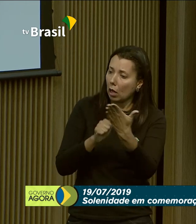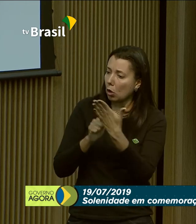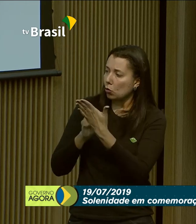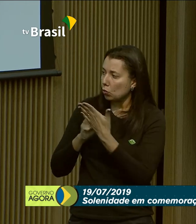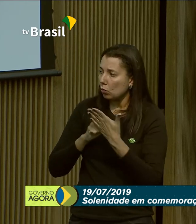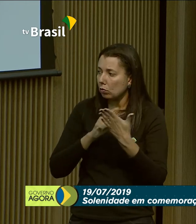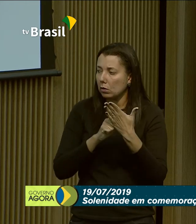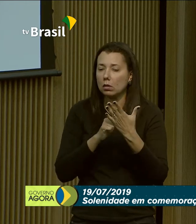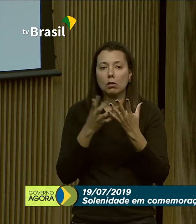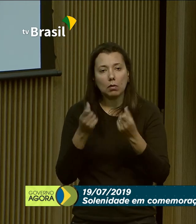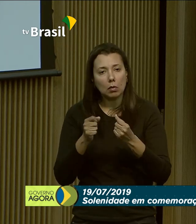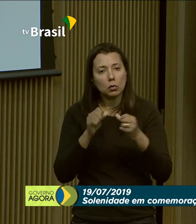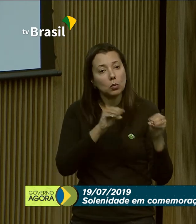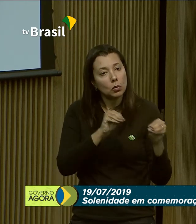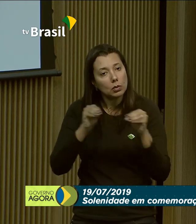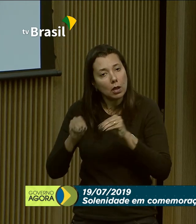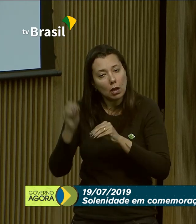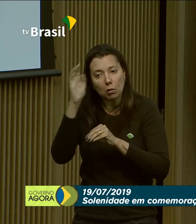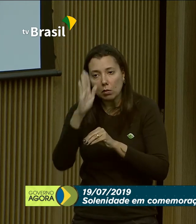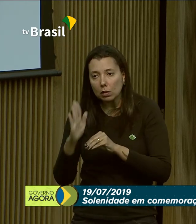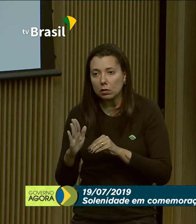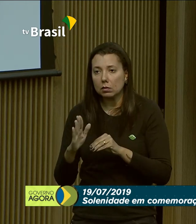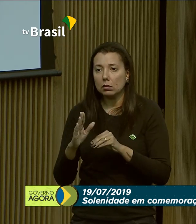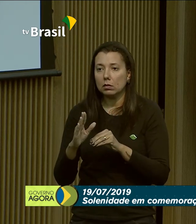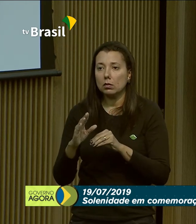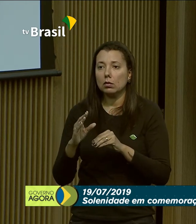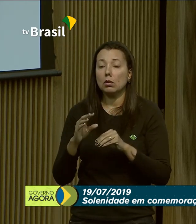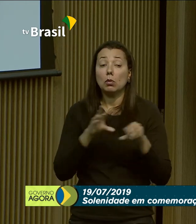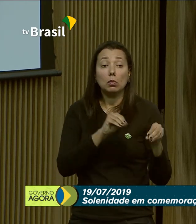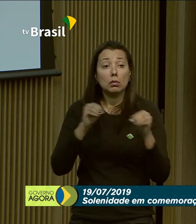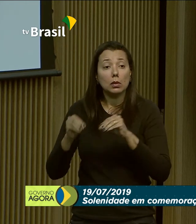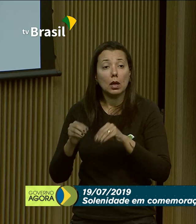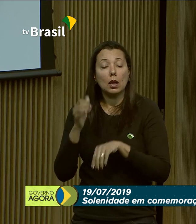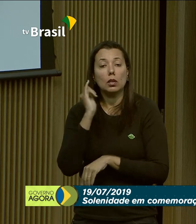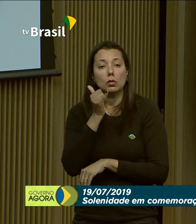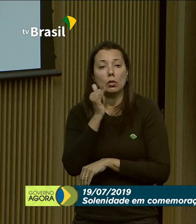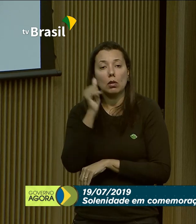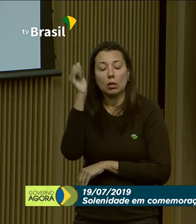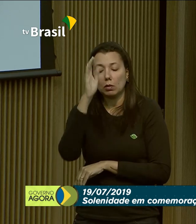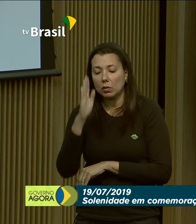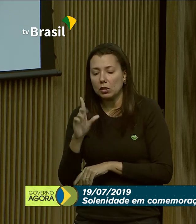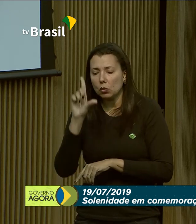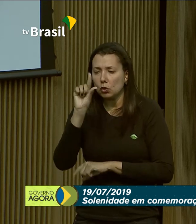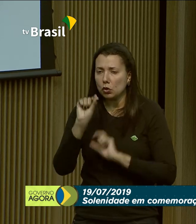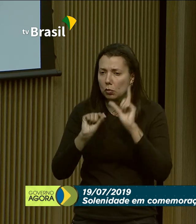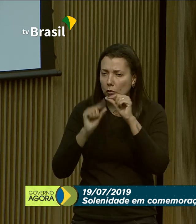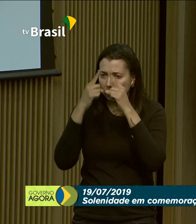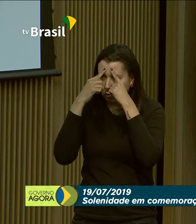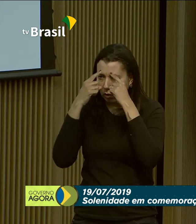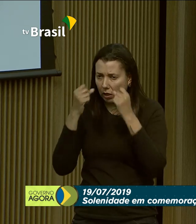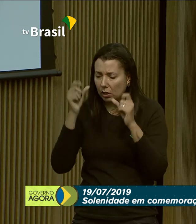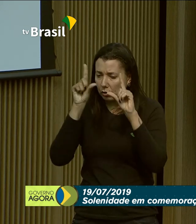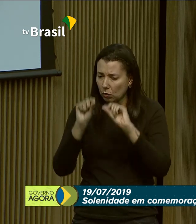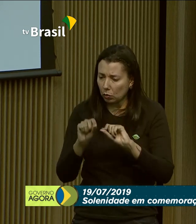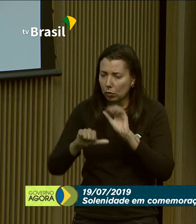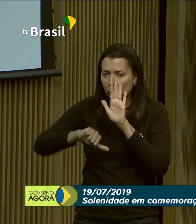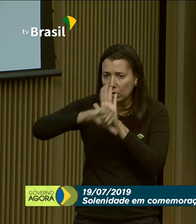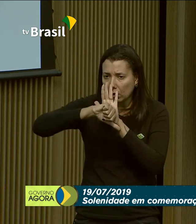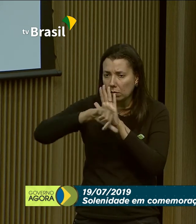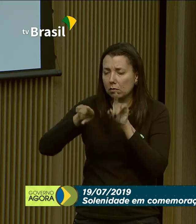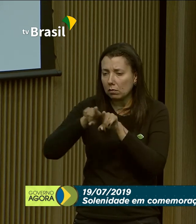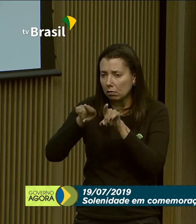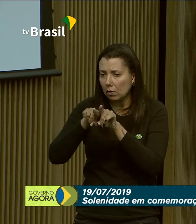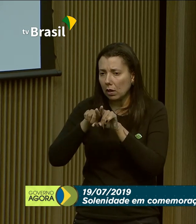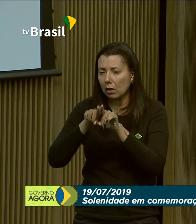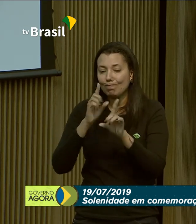nisso, nós vamos mudar o Brasil, nós vamos mudar, muda a história do Brasil, diminui a violência, diminui a criminalidade, se